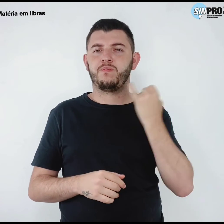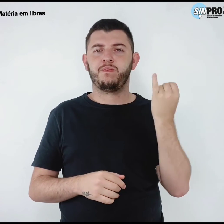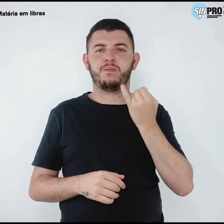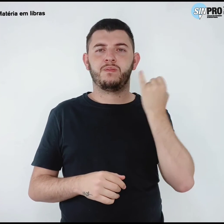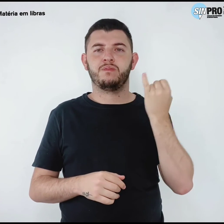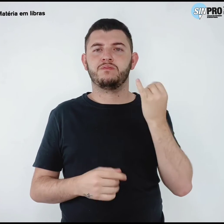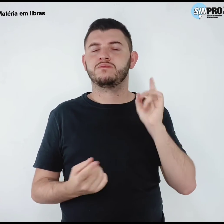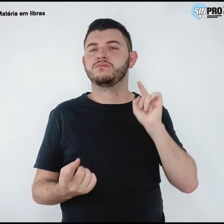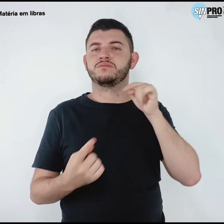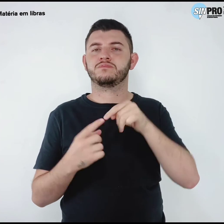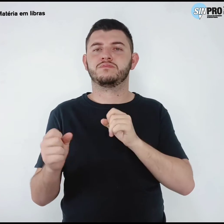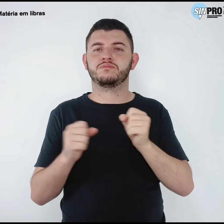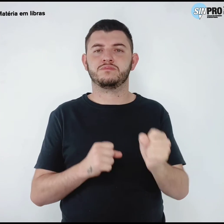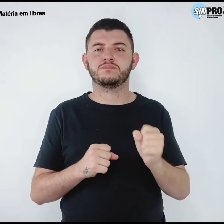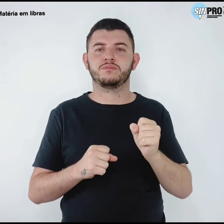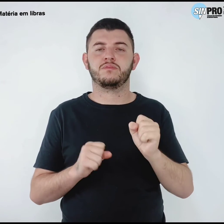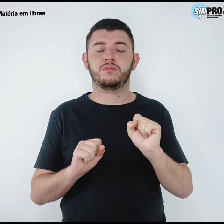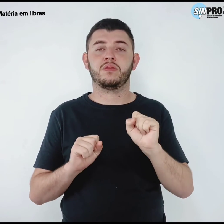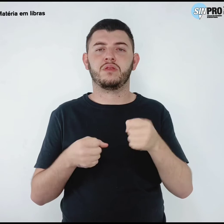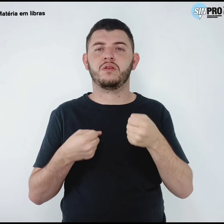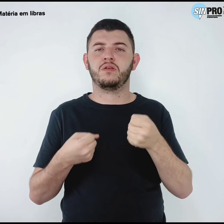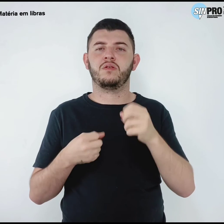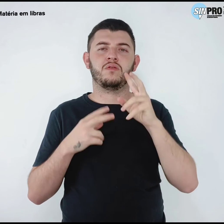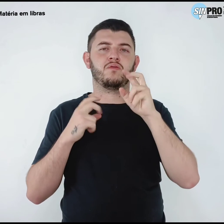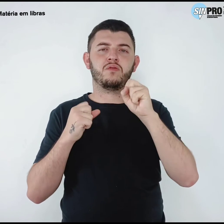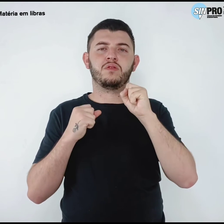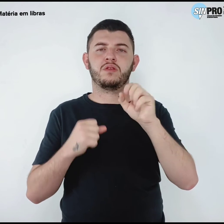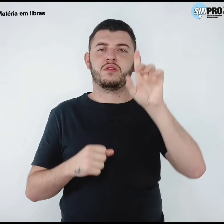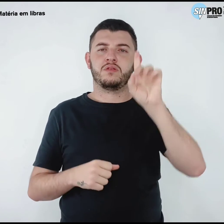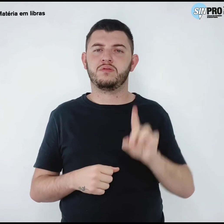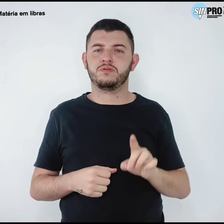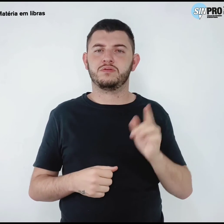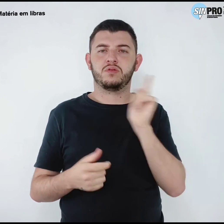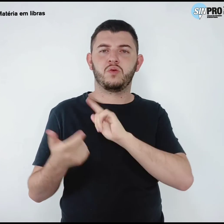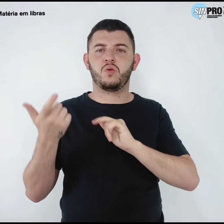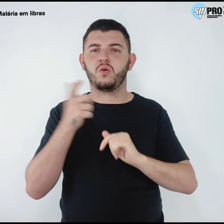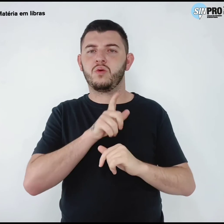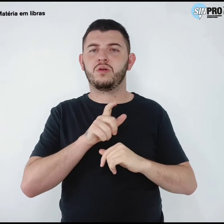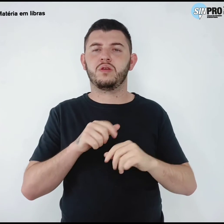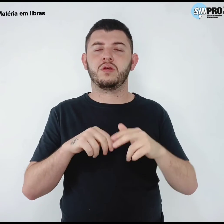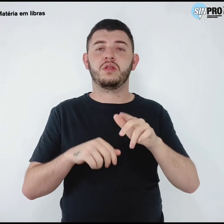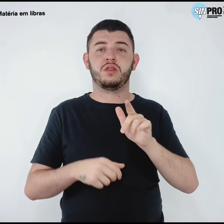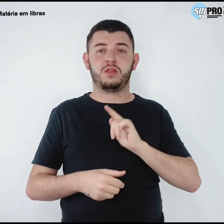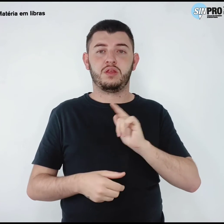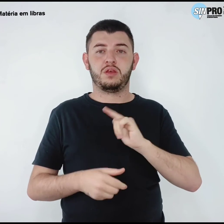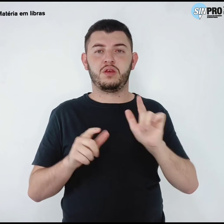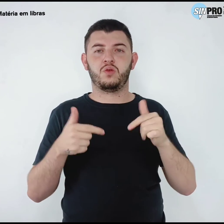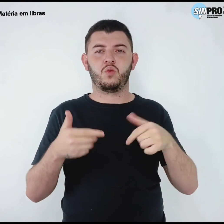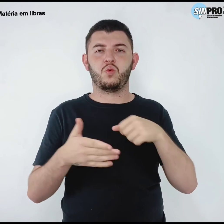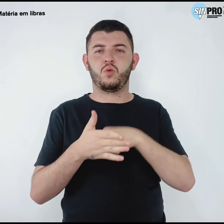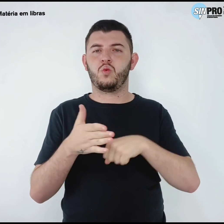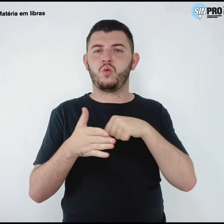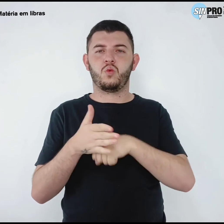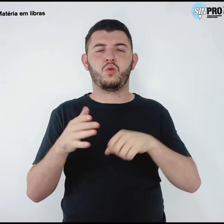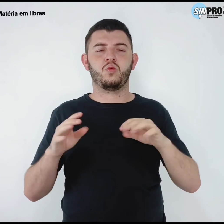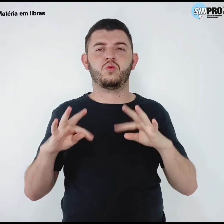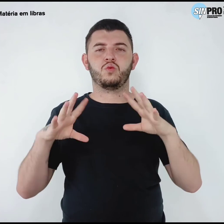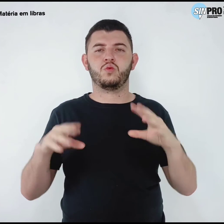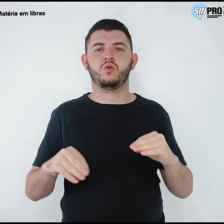importância para fortalecer os direitos conquistados por meio de lutas de todos